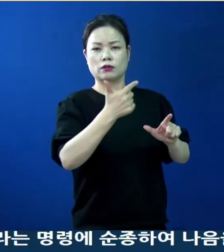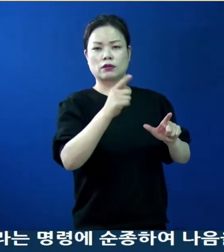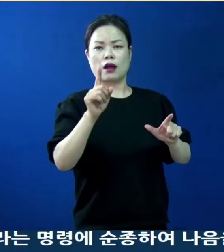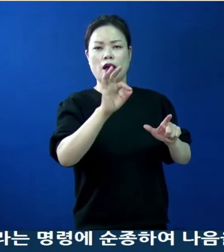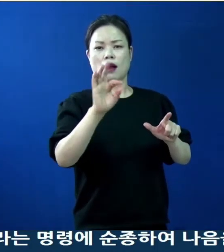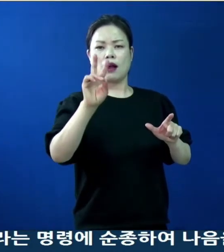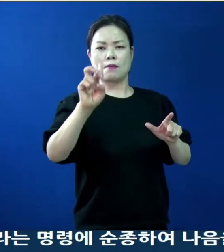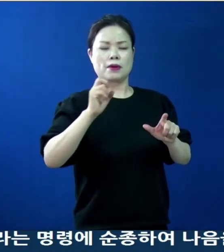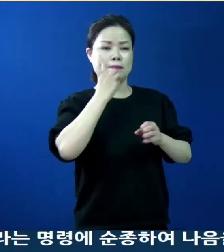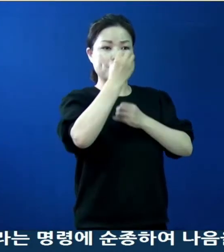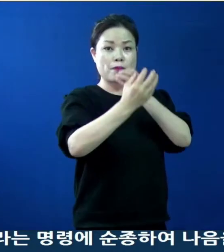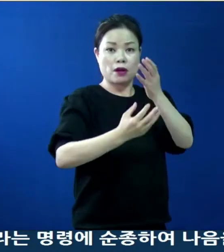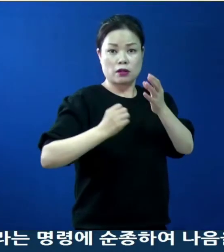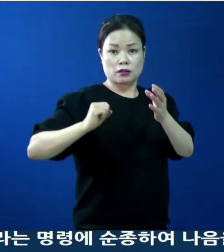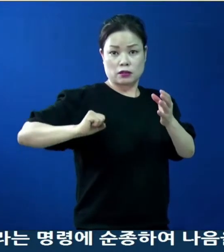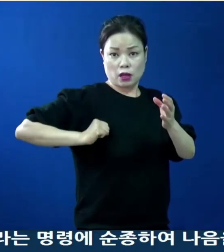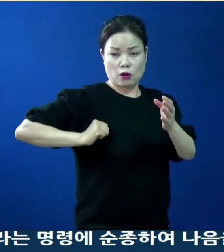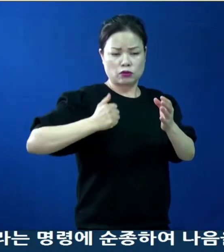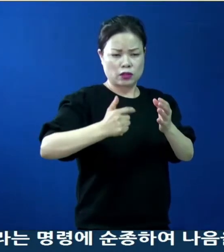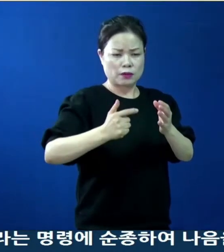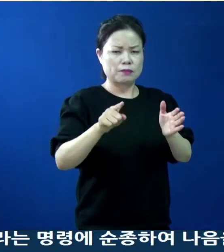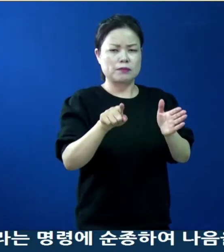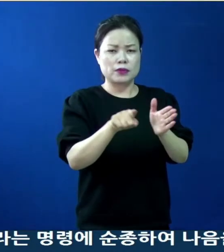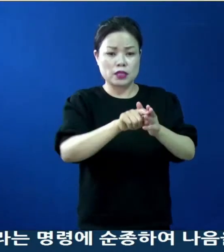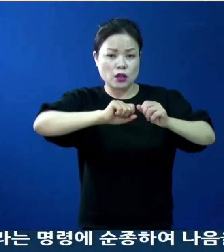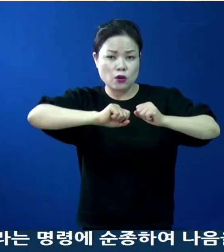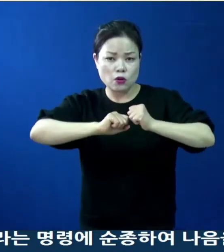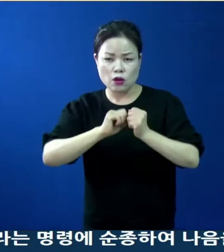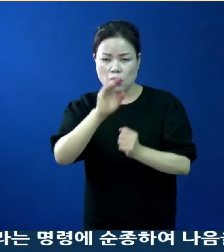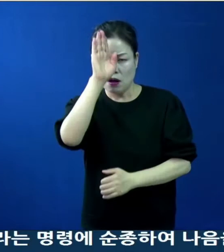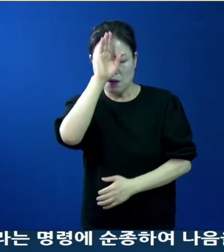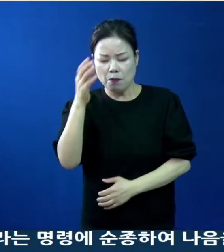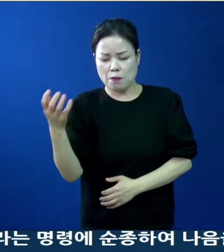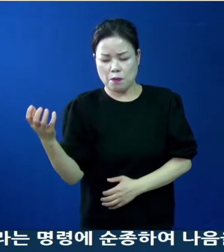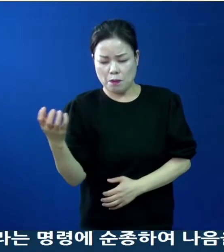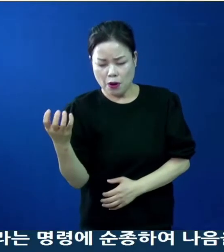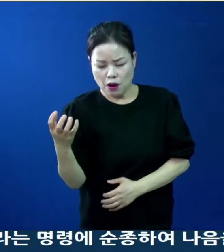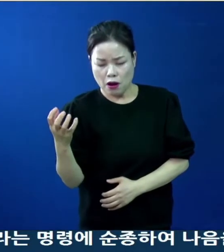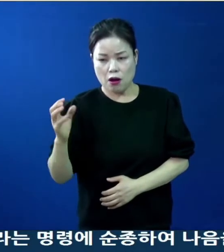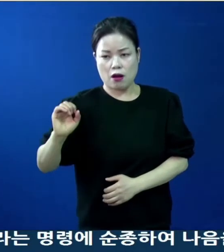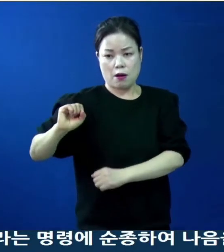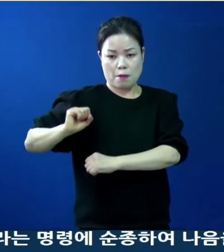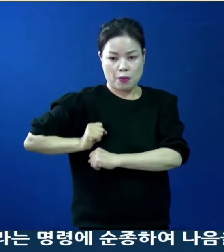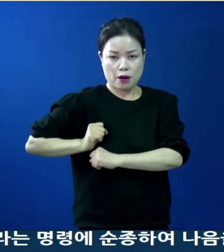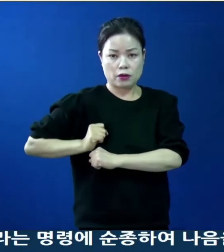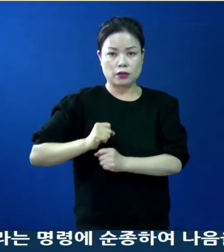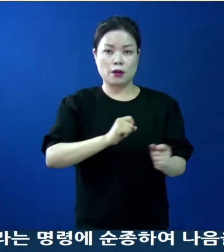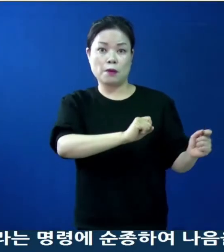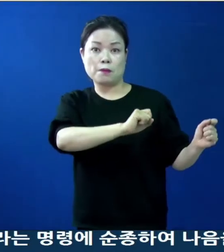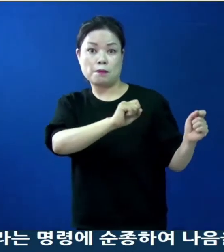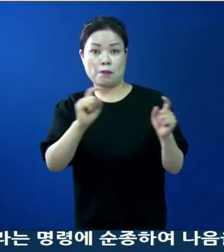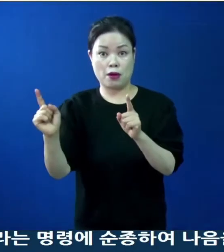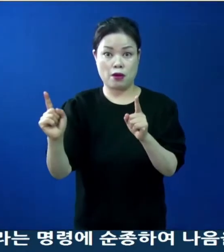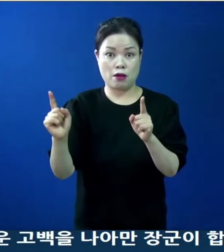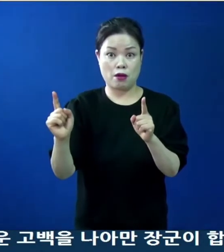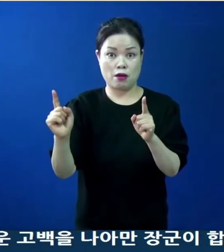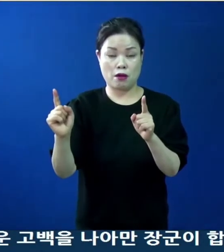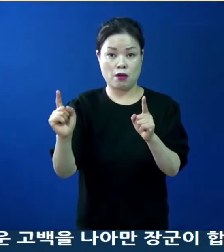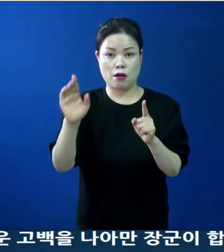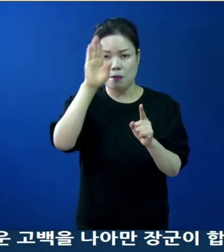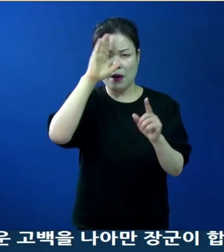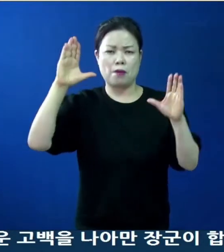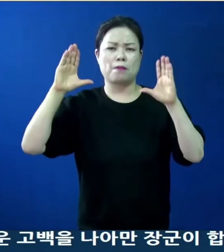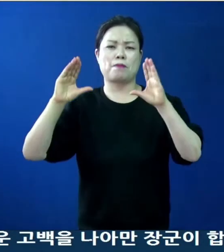겁니다. 나아만의 이 믿음의 순종으로 나병에서 회복되고 살아계신 하나님이 참 하나님으로